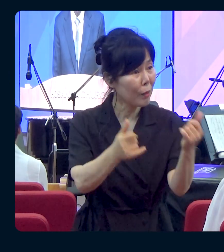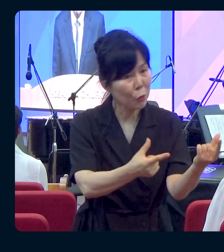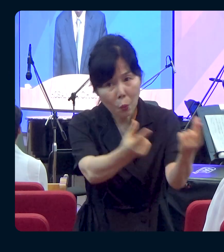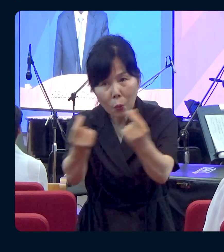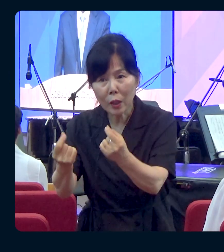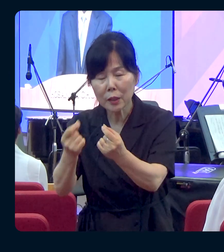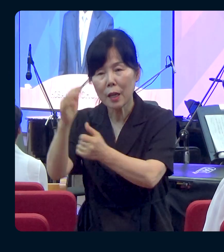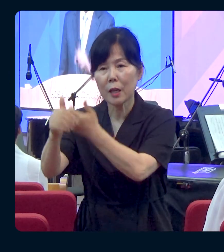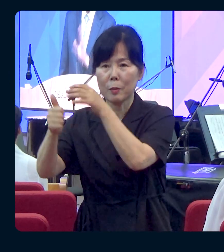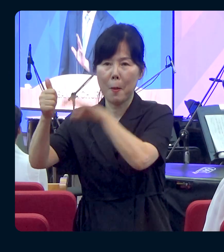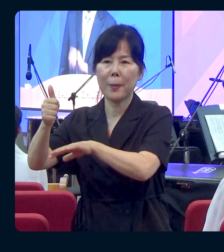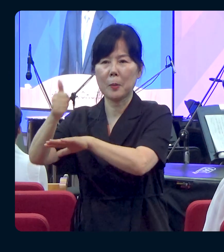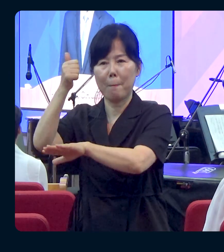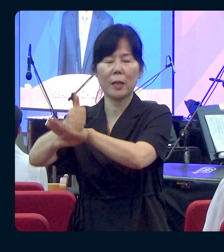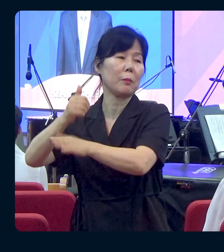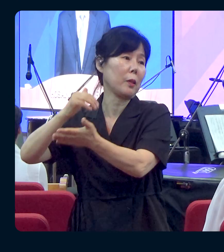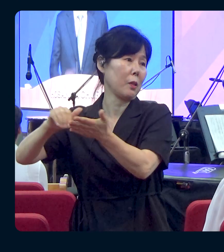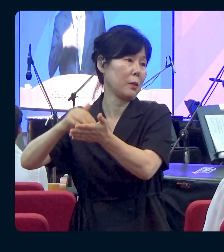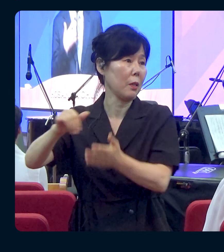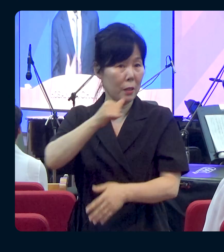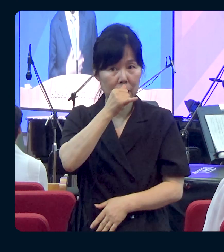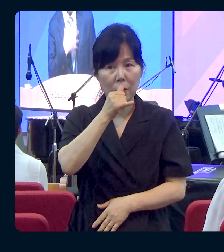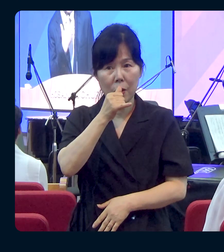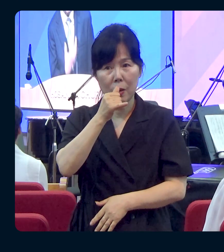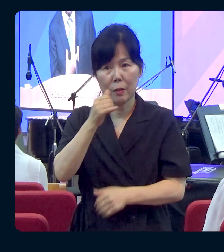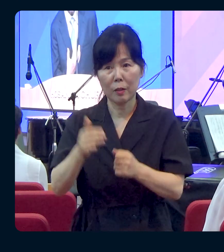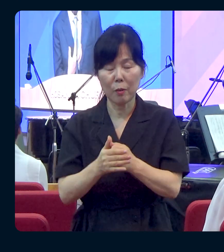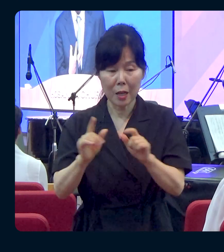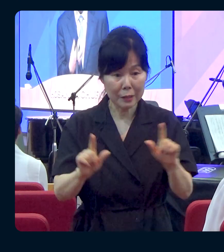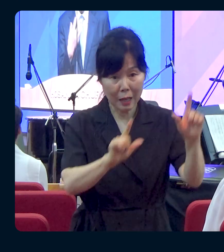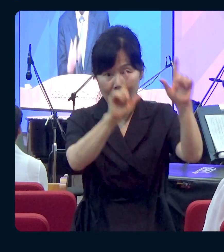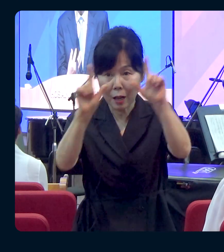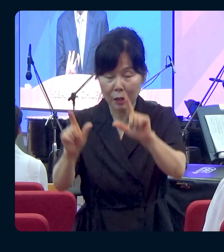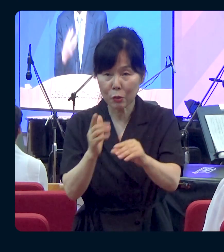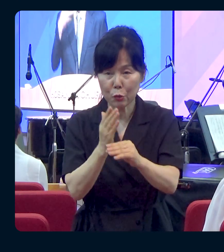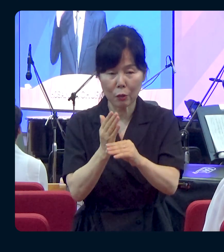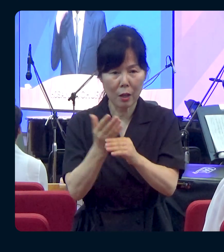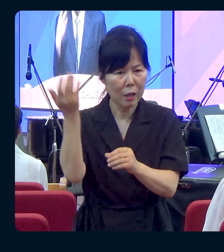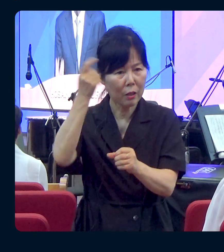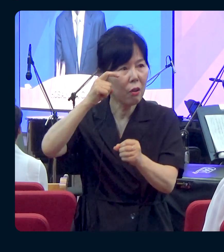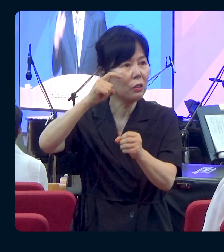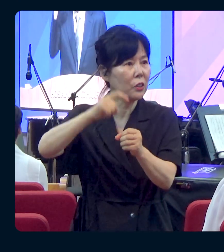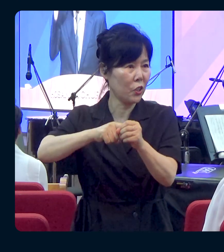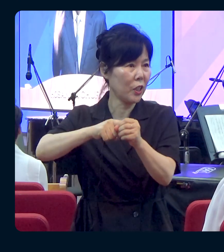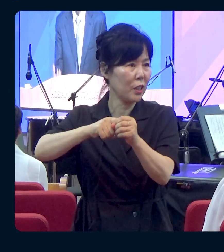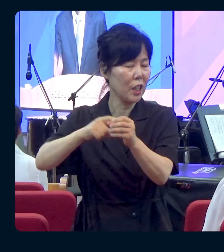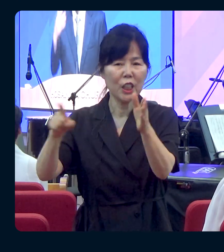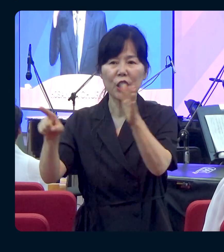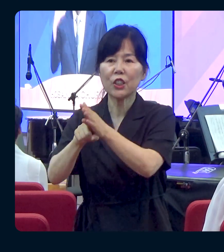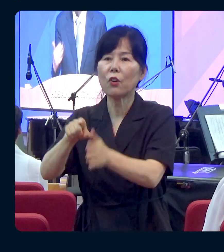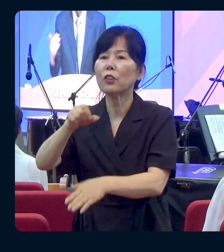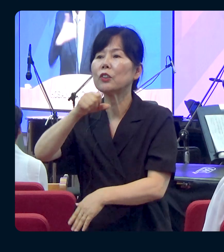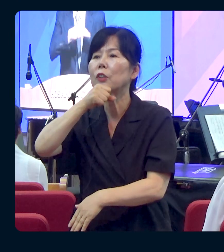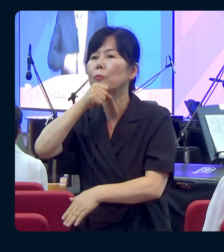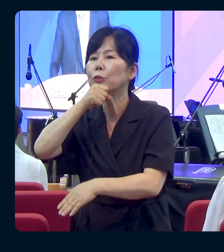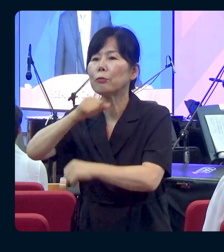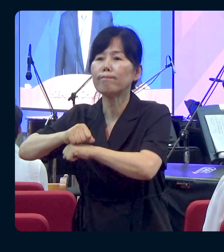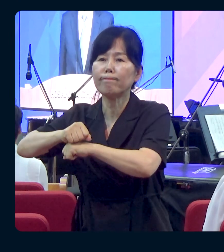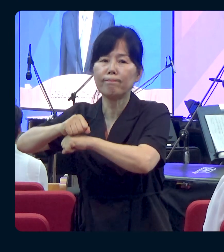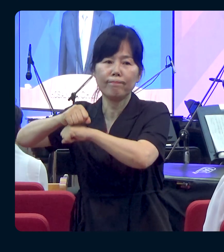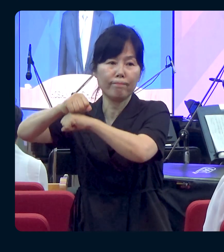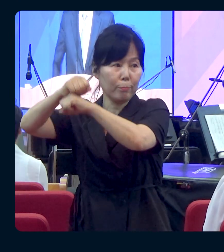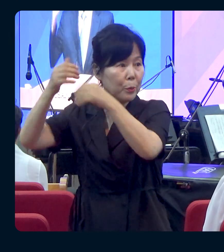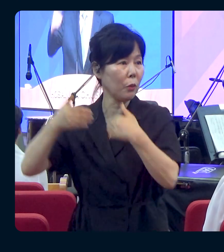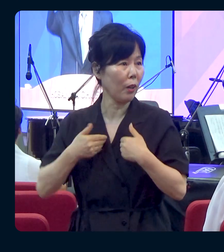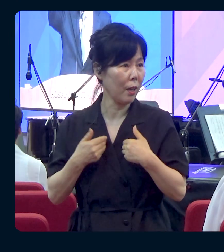우리 인생은 언제나 하나님 앞에서 결산을 해야 합니다. 그러니까 우리는 살아가면서 계속